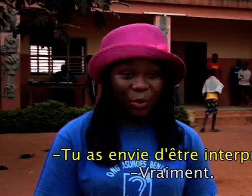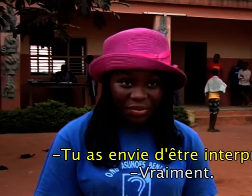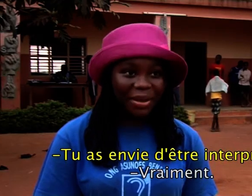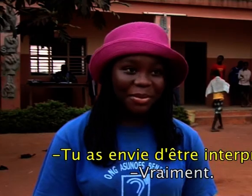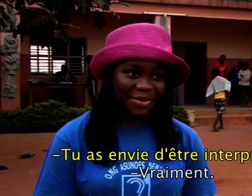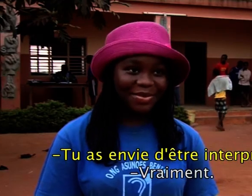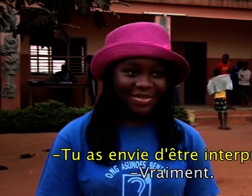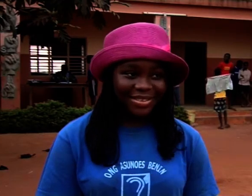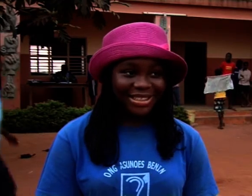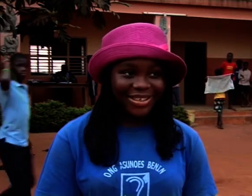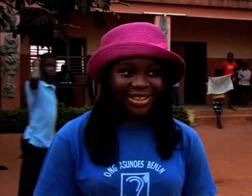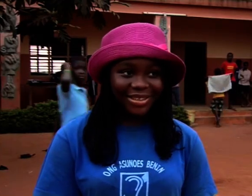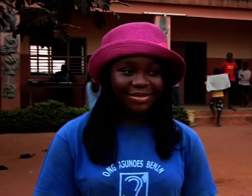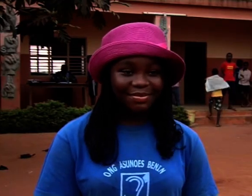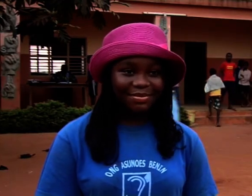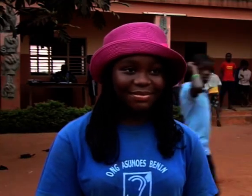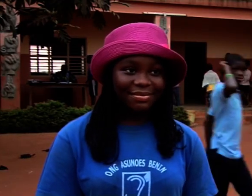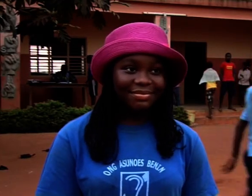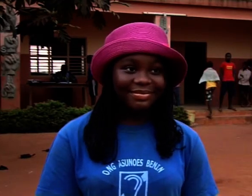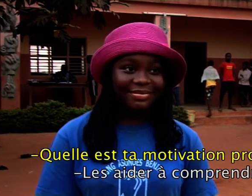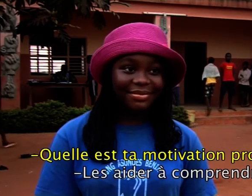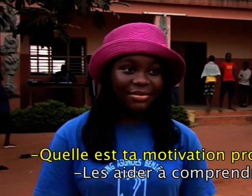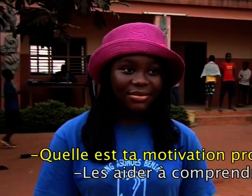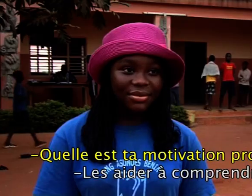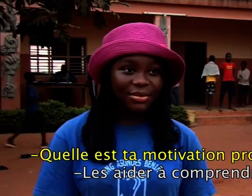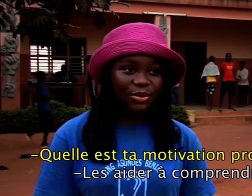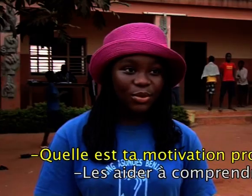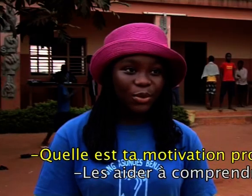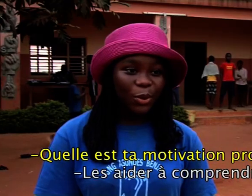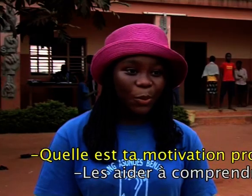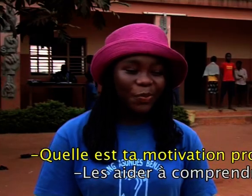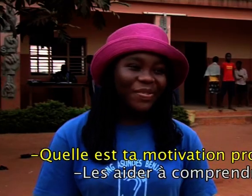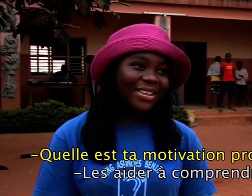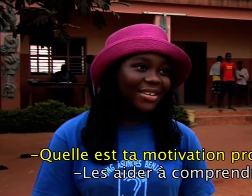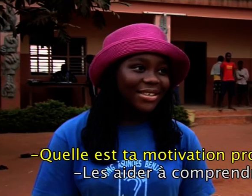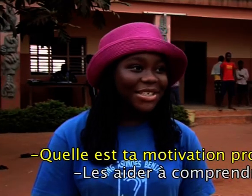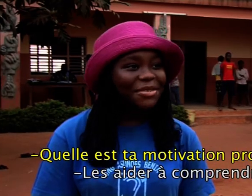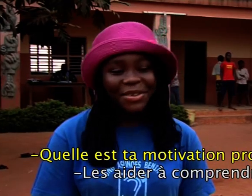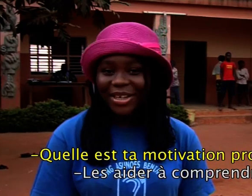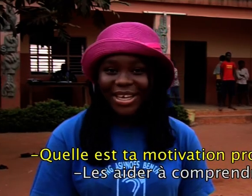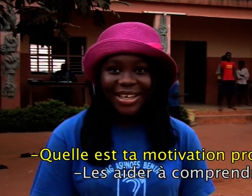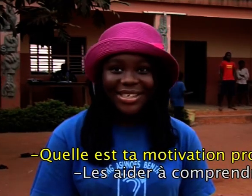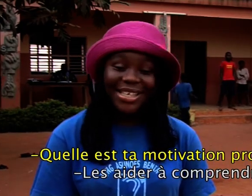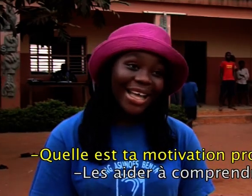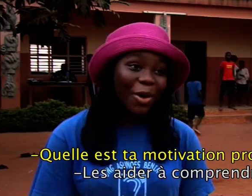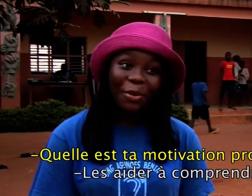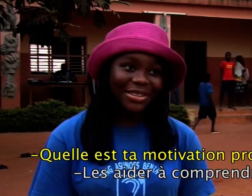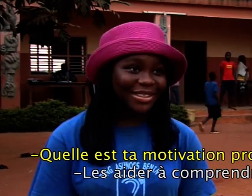tard? Oui, vraiment. Oui. Quelle est ta motivation profonde? J'ai envie de les aider à